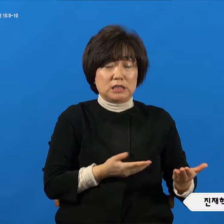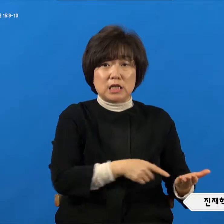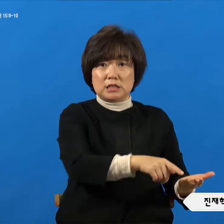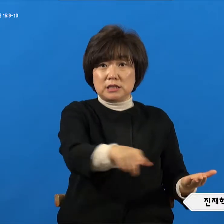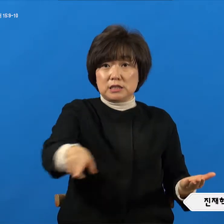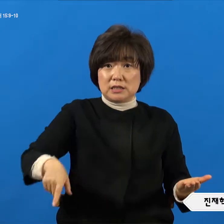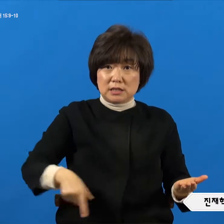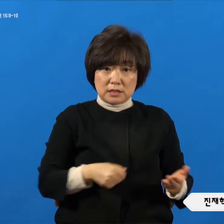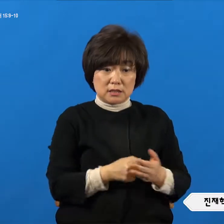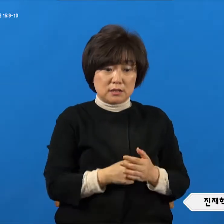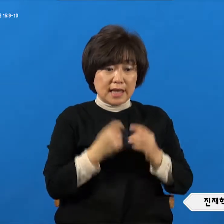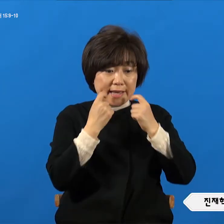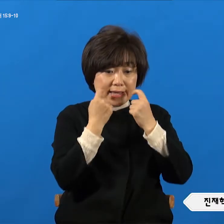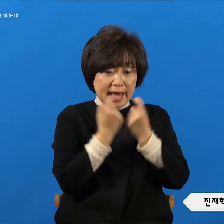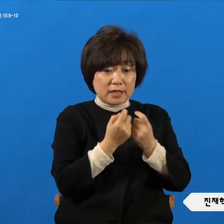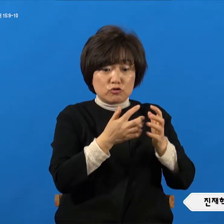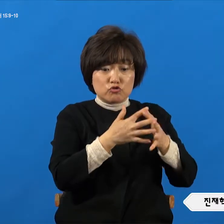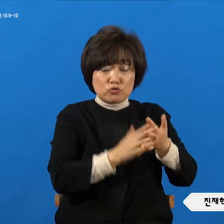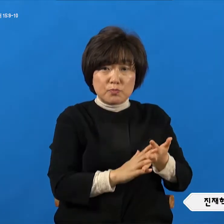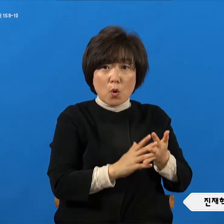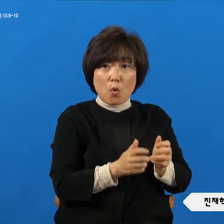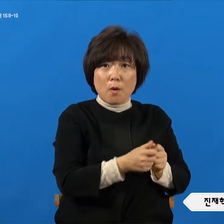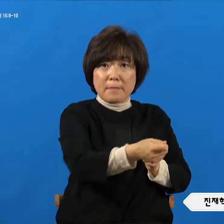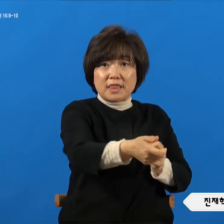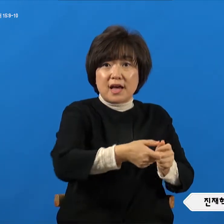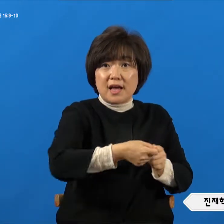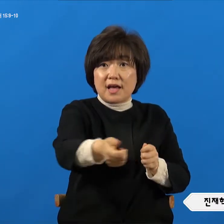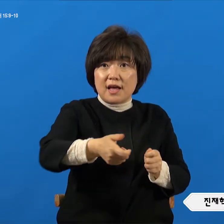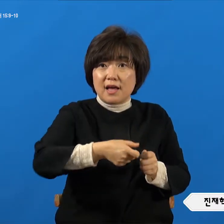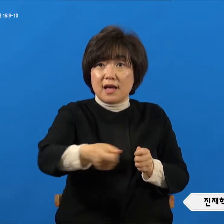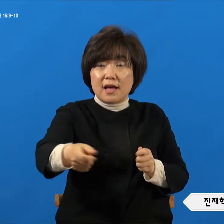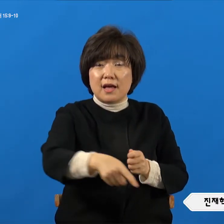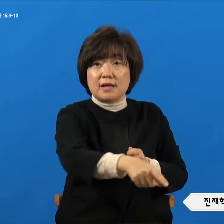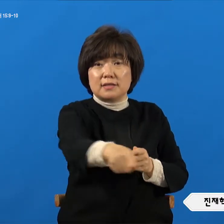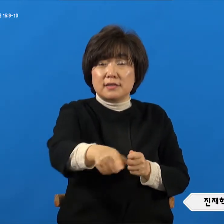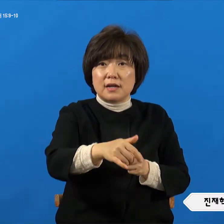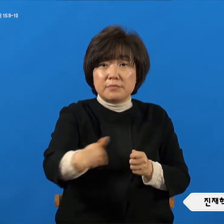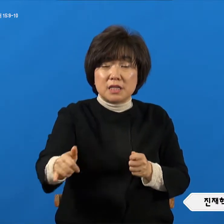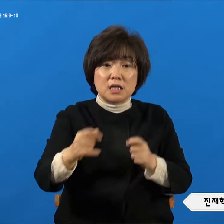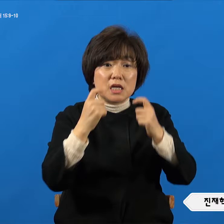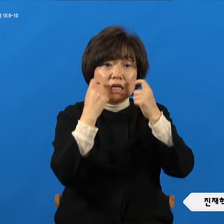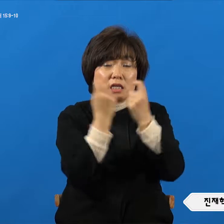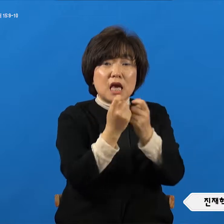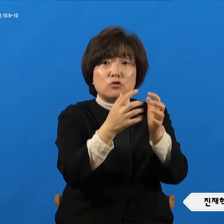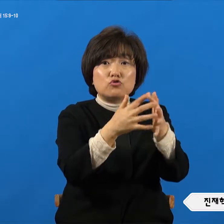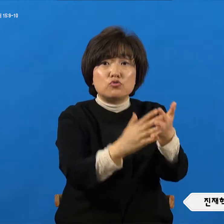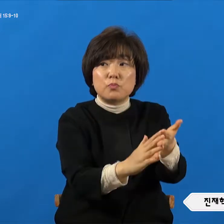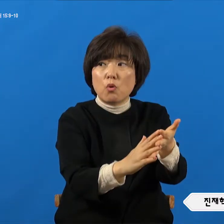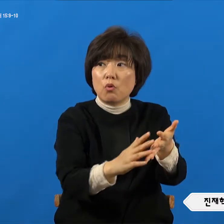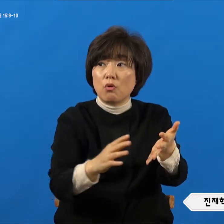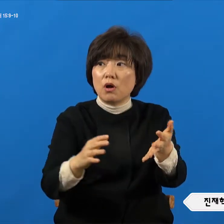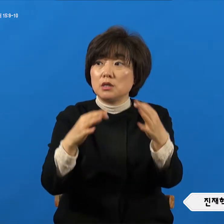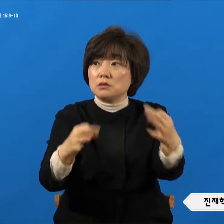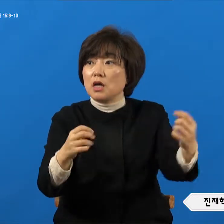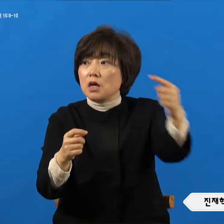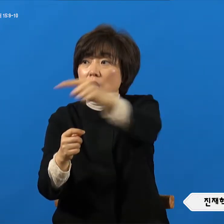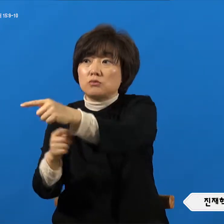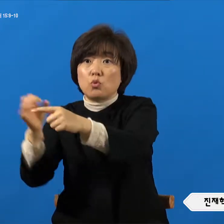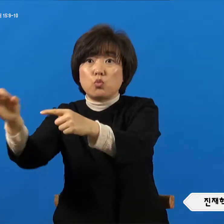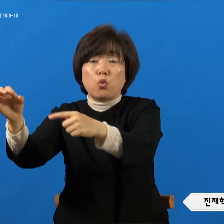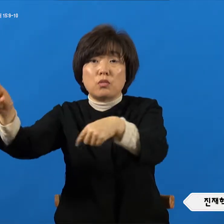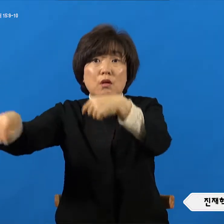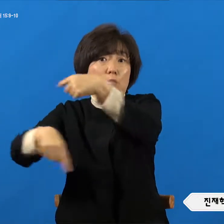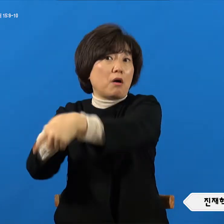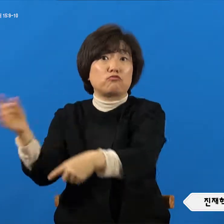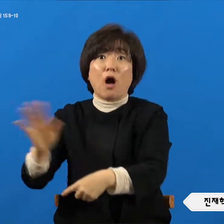그에게 개인 수표를 받았던 많은 사람들이 그 개인 수표를 현금화하지 않고